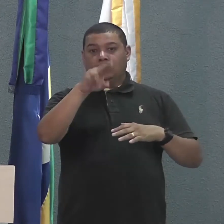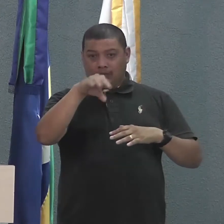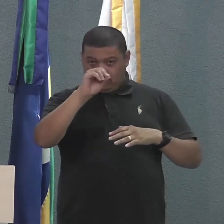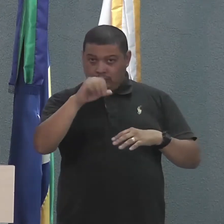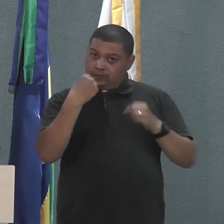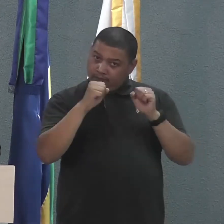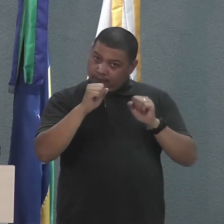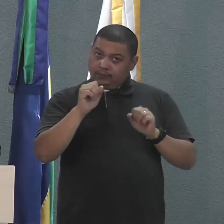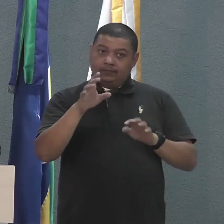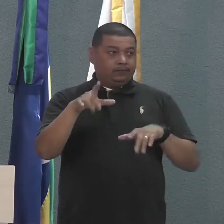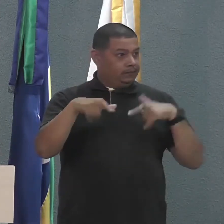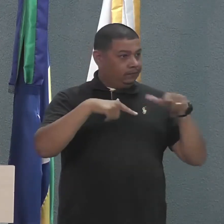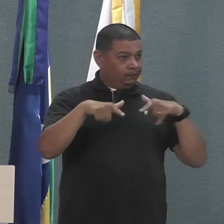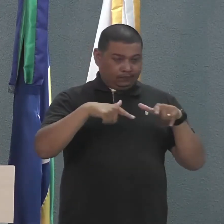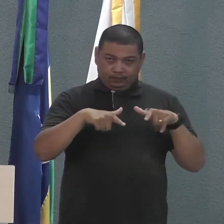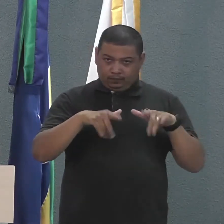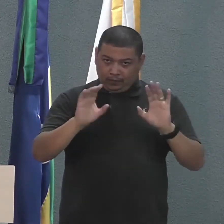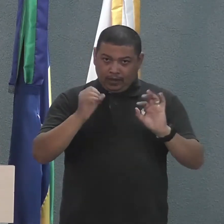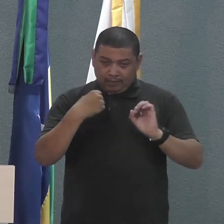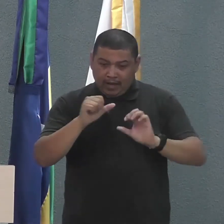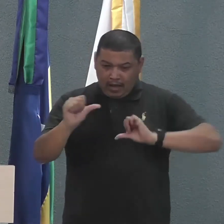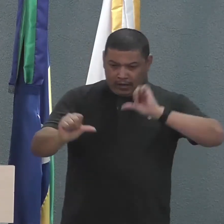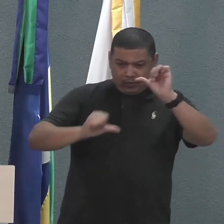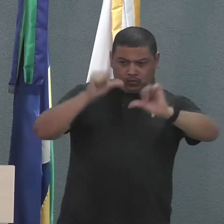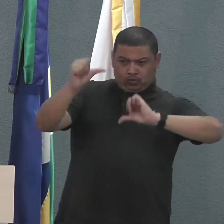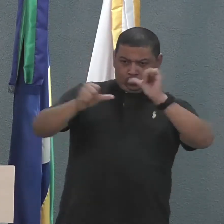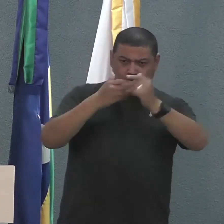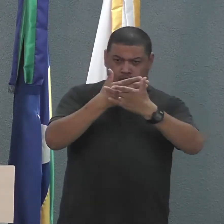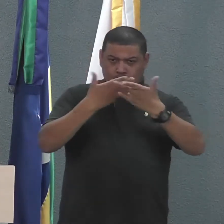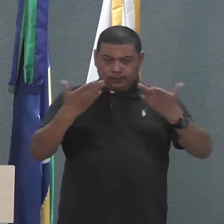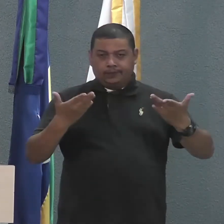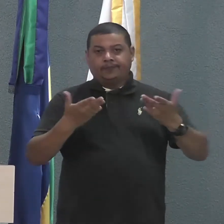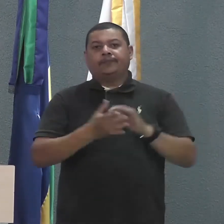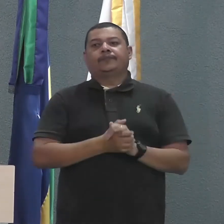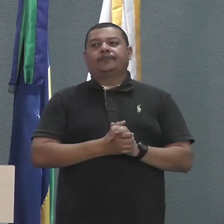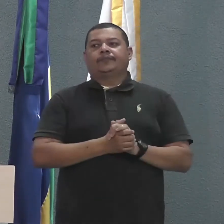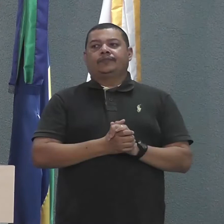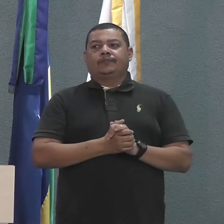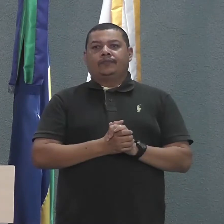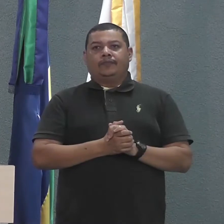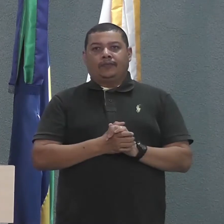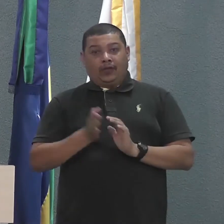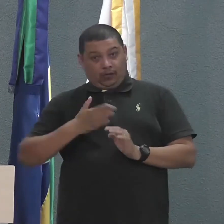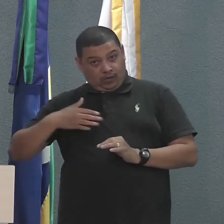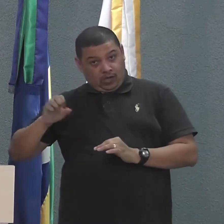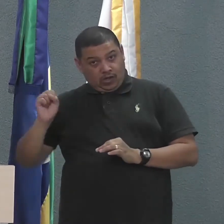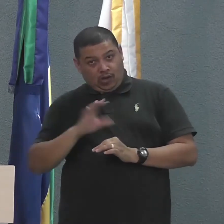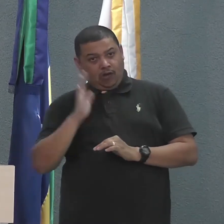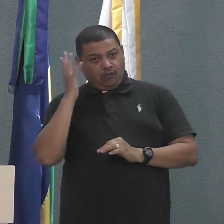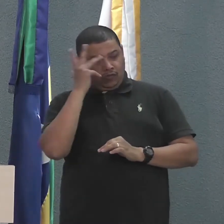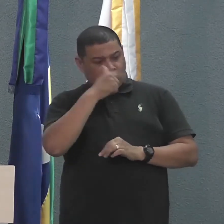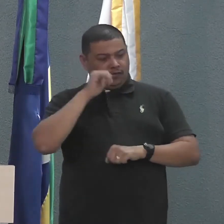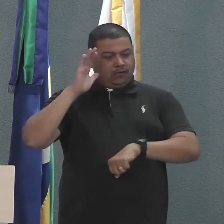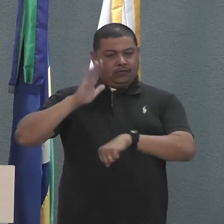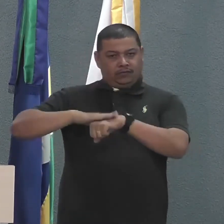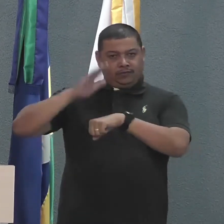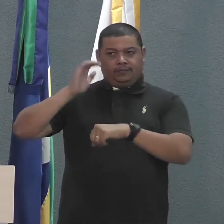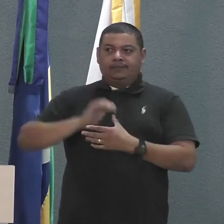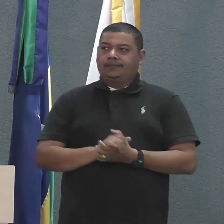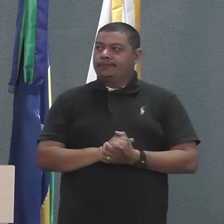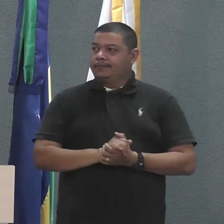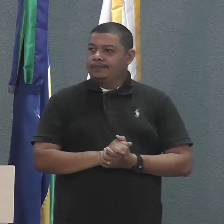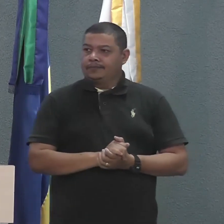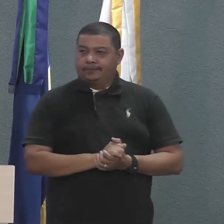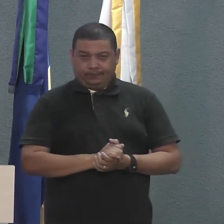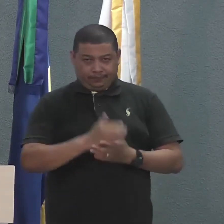e remodelada, e, enfim, precisa ali dar uma nova página ali para aquela rodoviária, né?